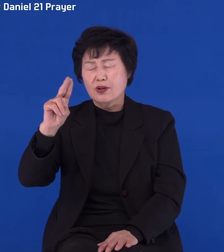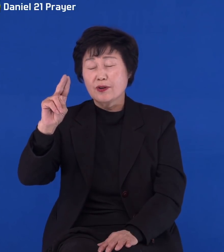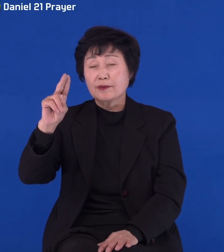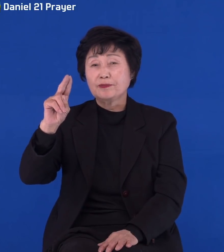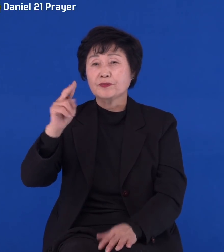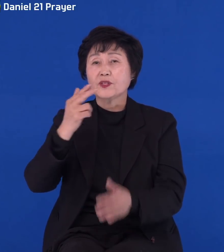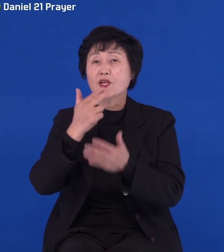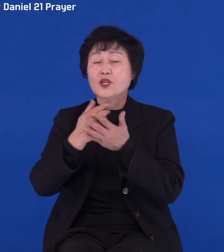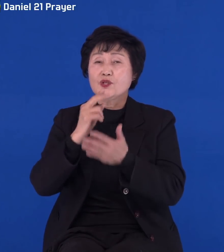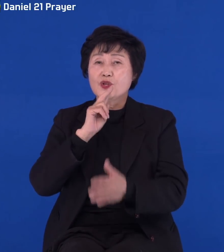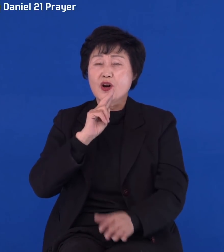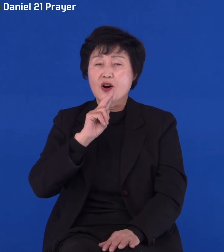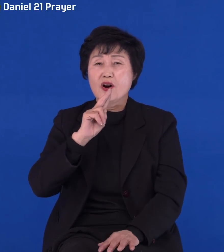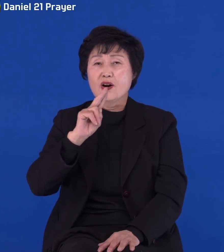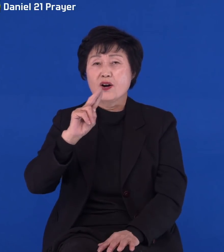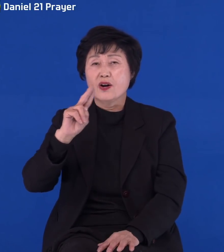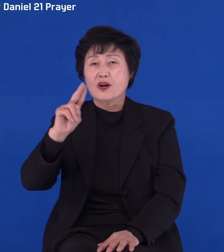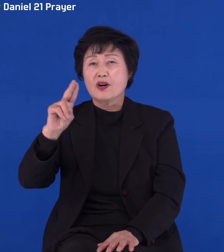주여.